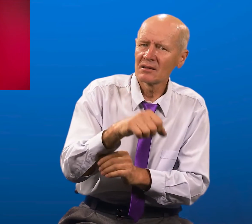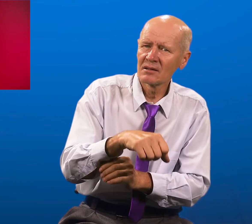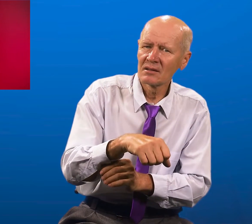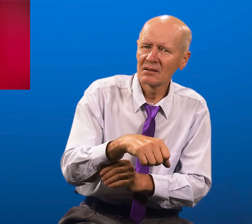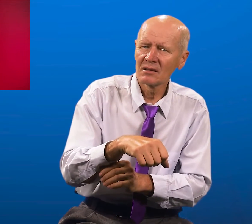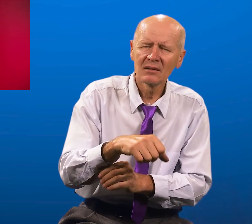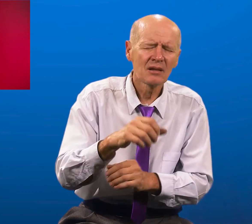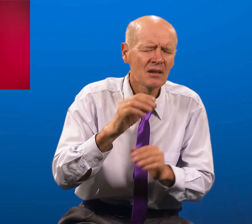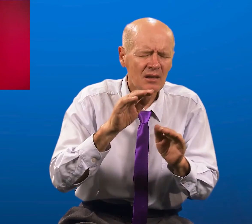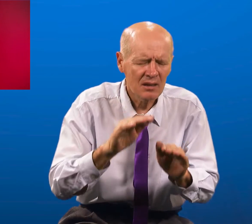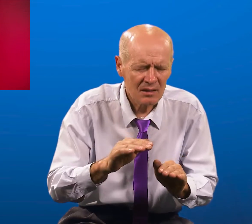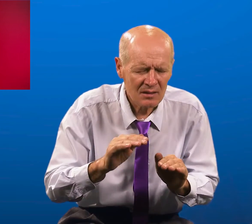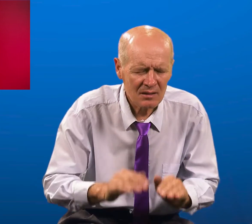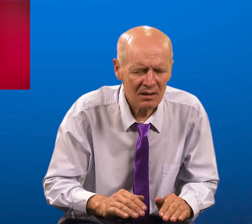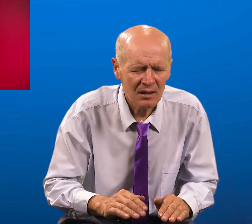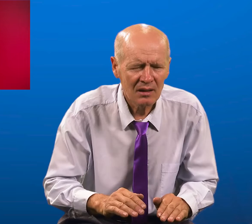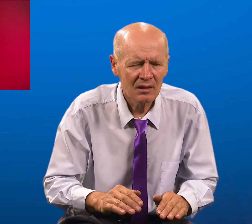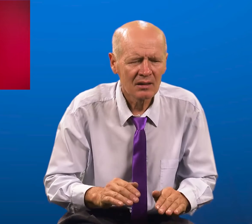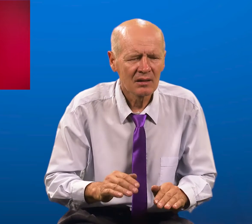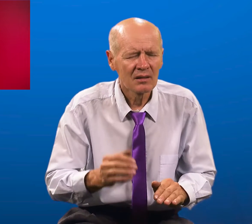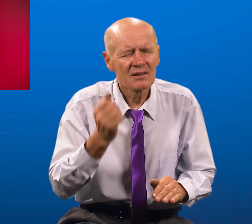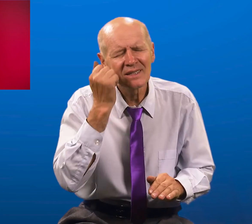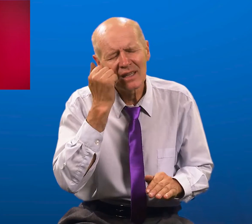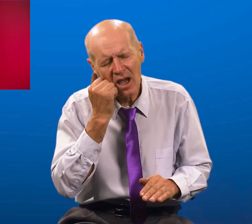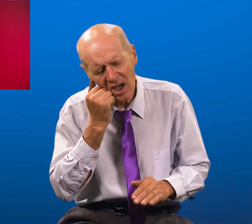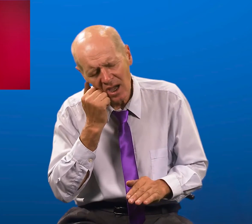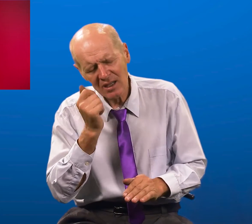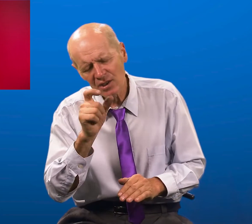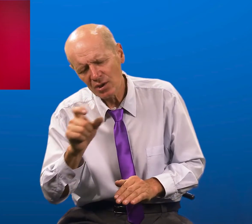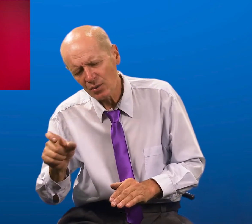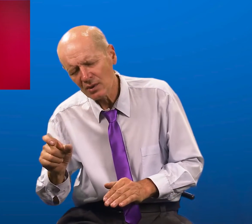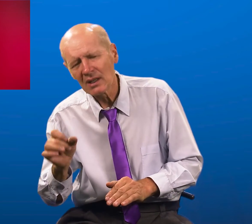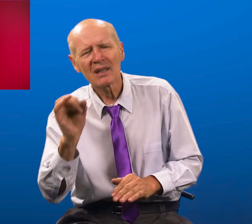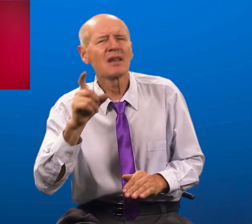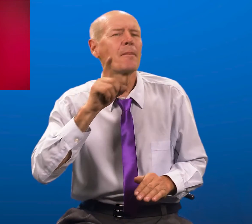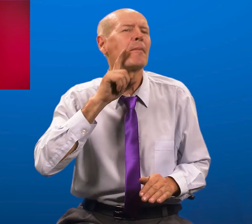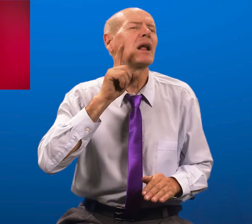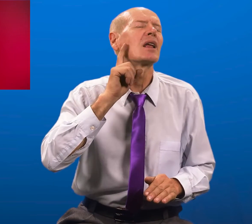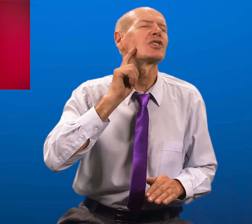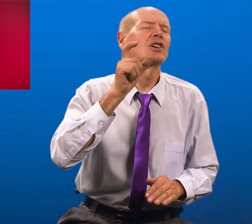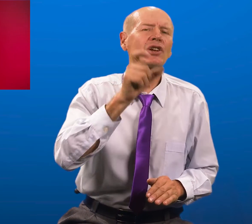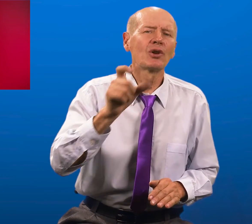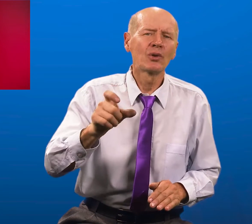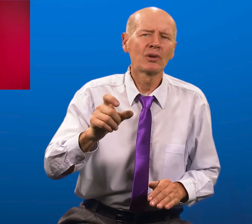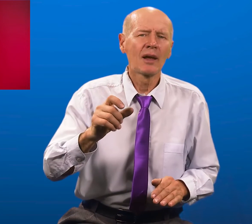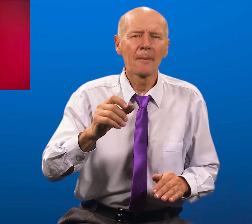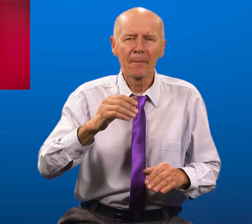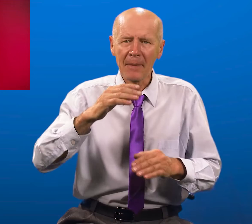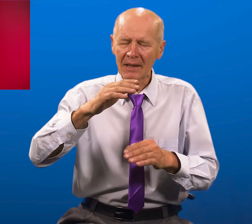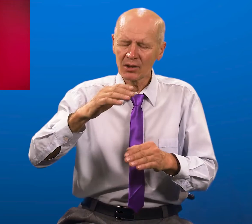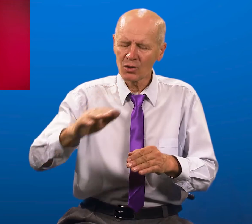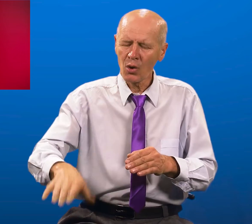Склонился низко стар и молот к подножью